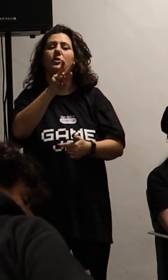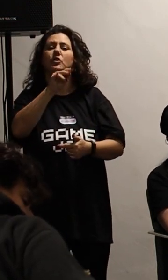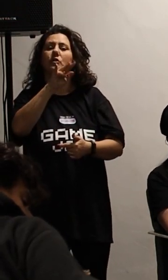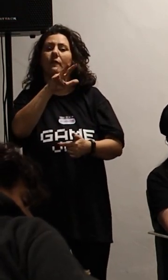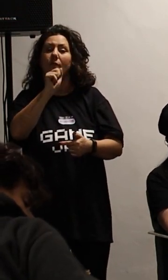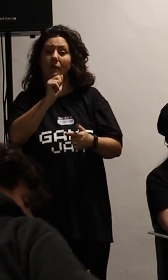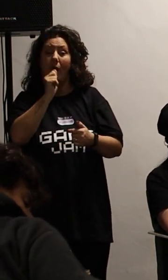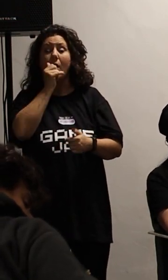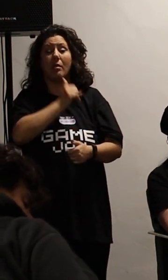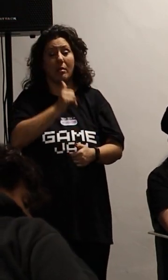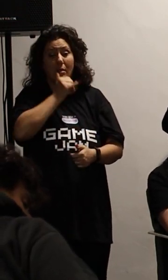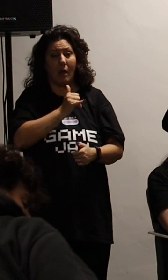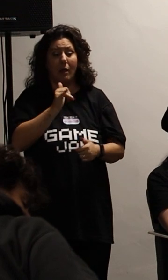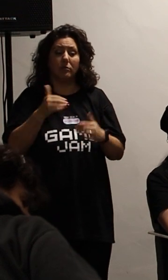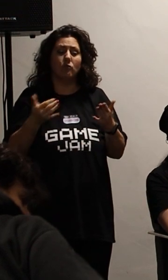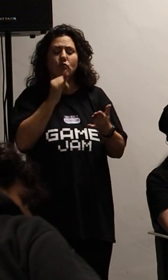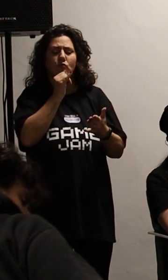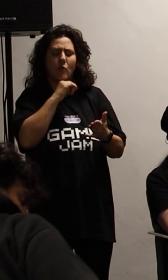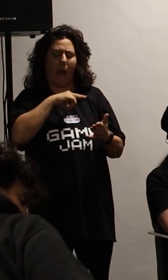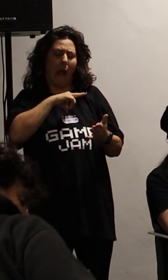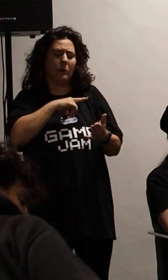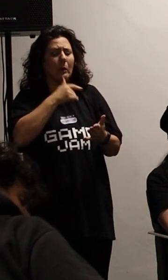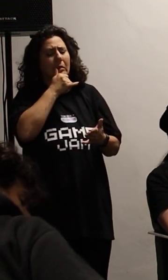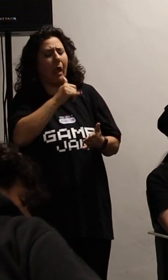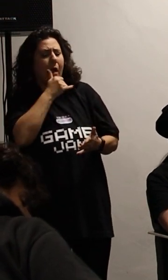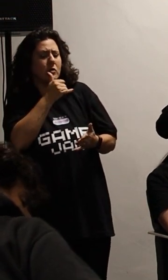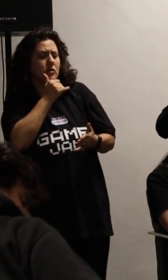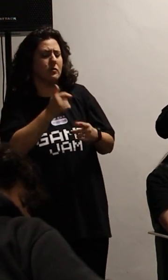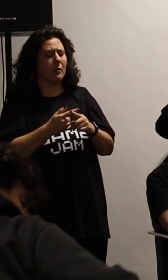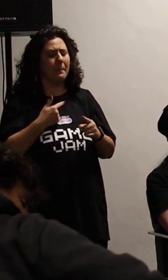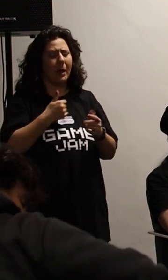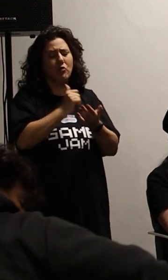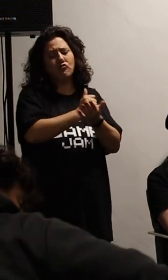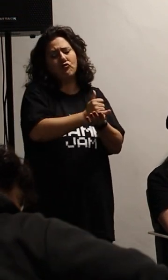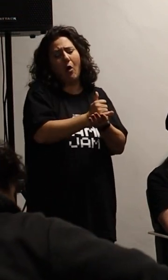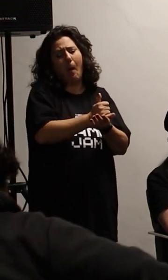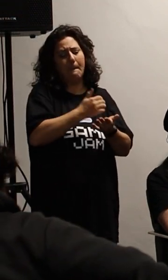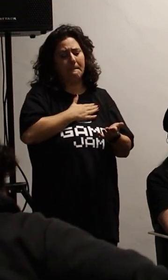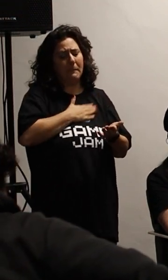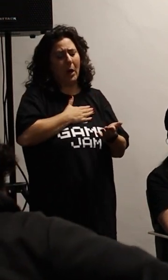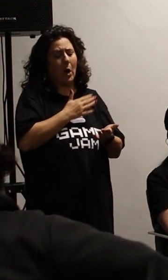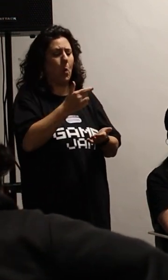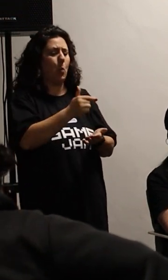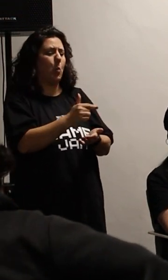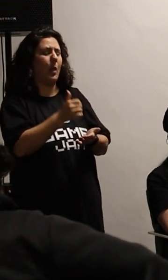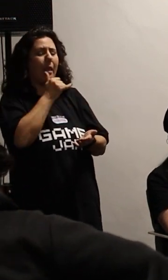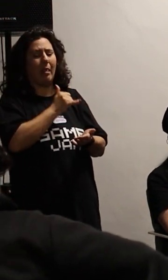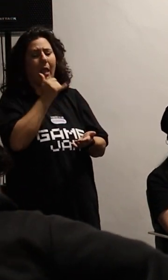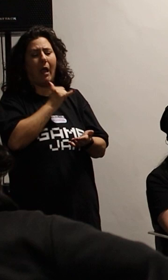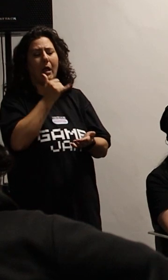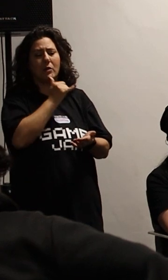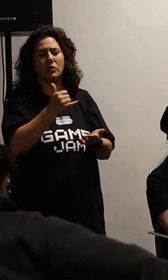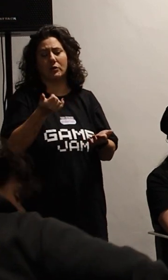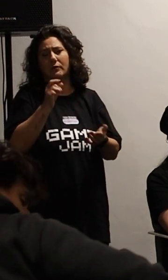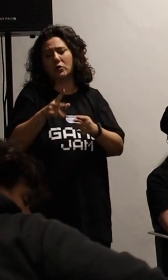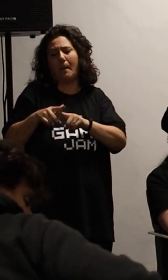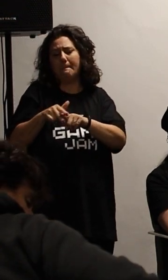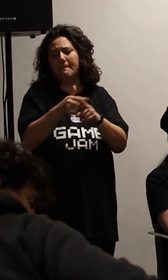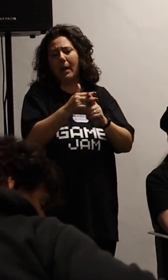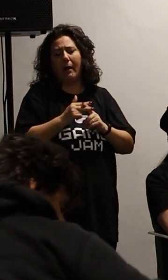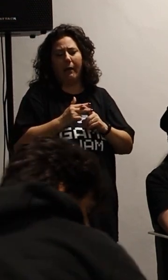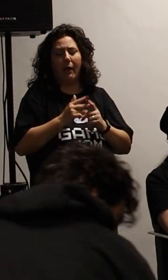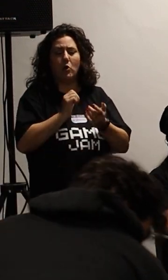narrativa, eu vou concorrer a uma vaga de designer de narrativa e todos os jogos que eu tenho no meu portfólio são jogos que só tem mecânica de jogo, não